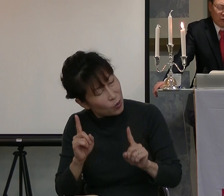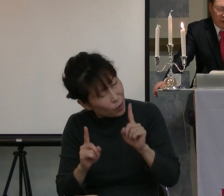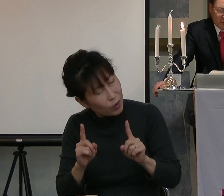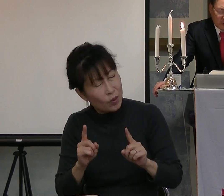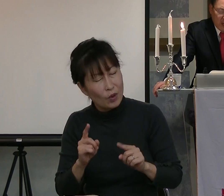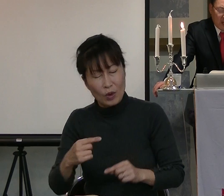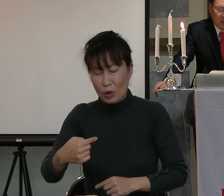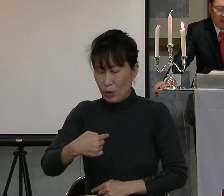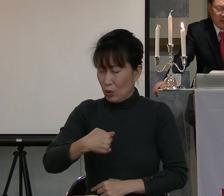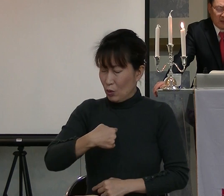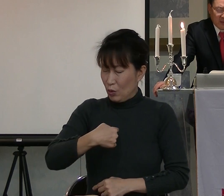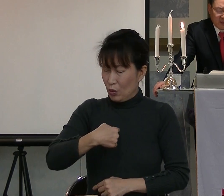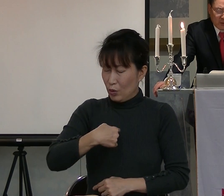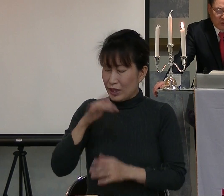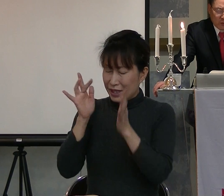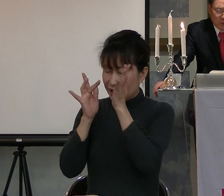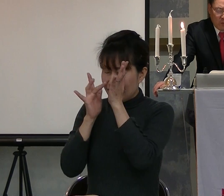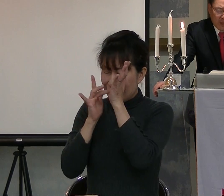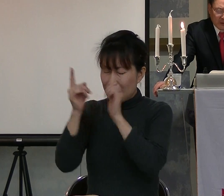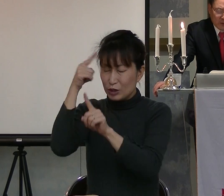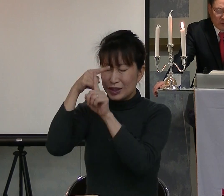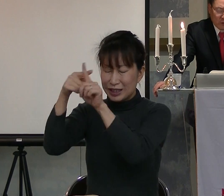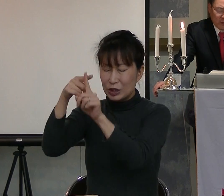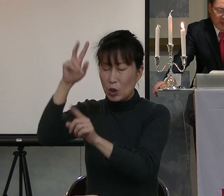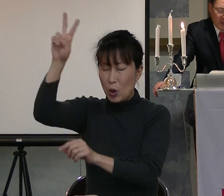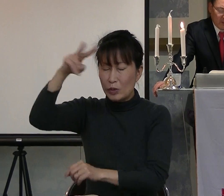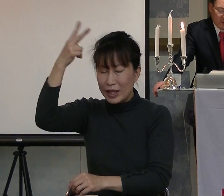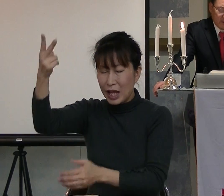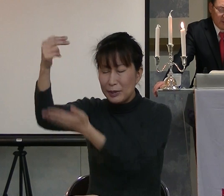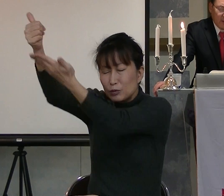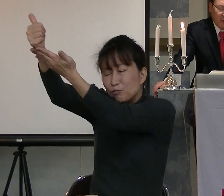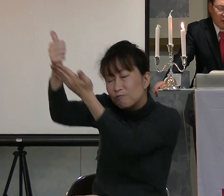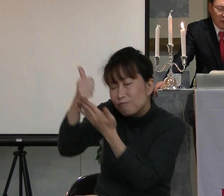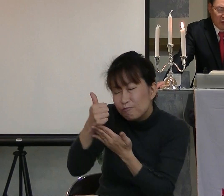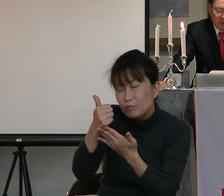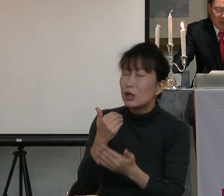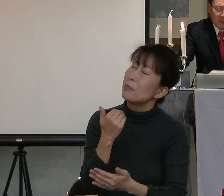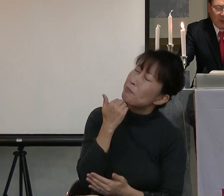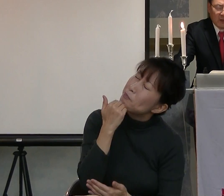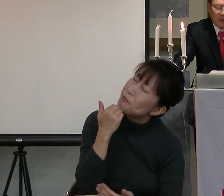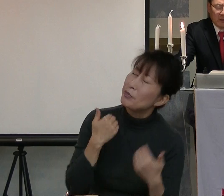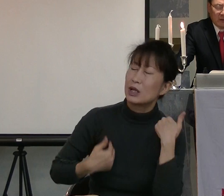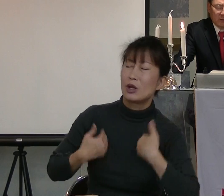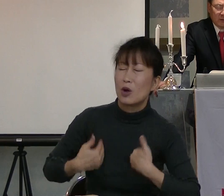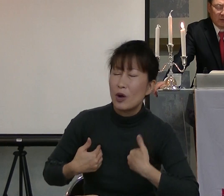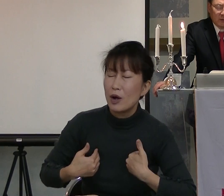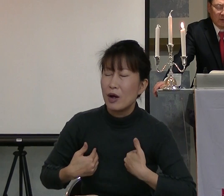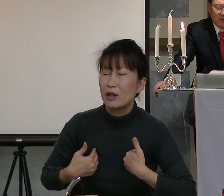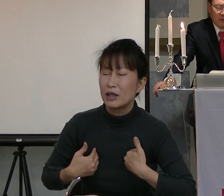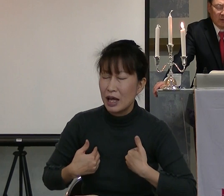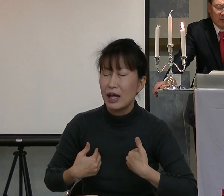イエス・キリストがいらっしゃることを待ち望んで、日々日々